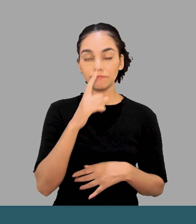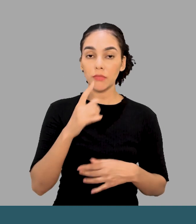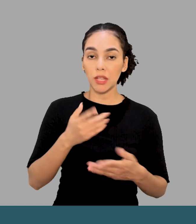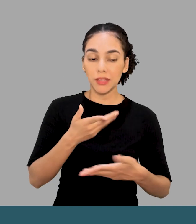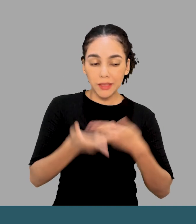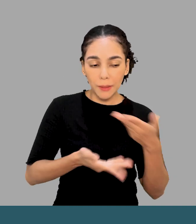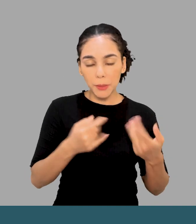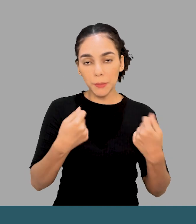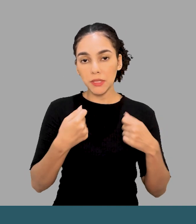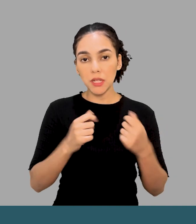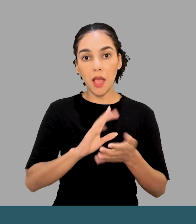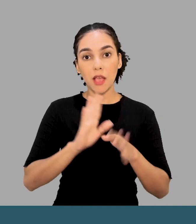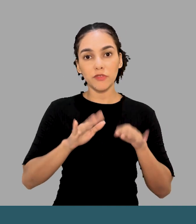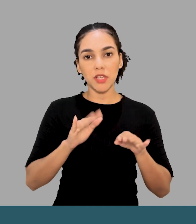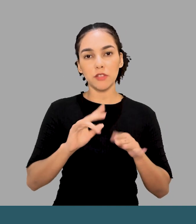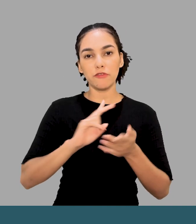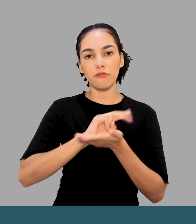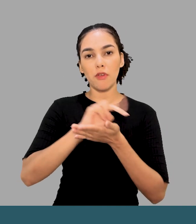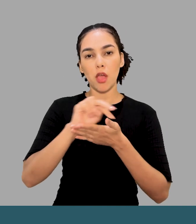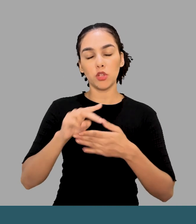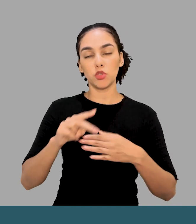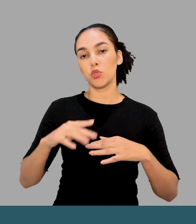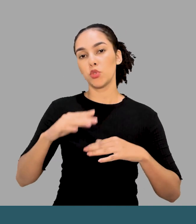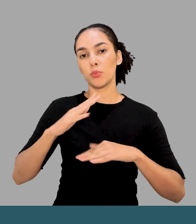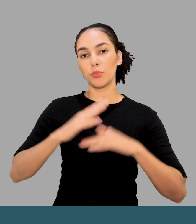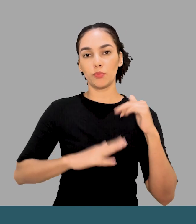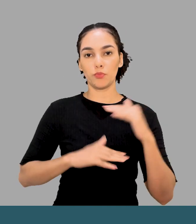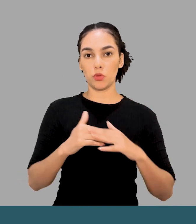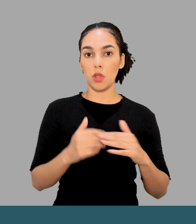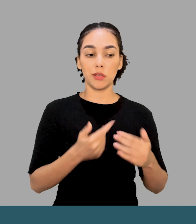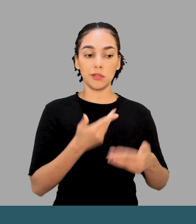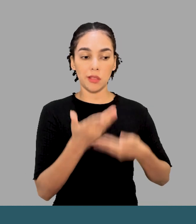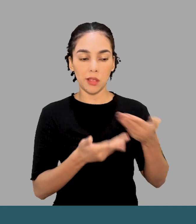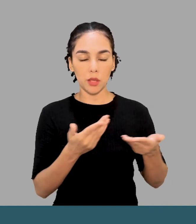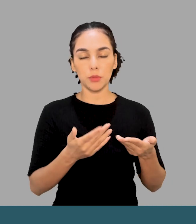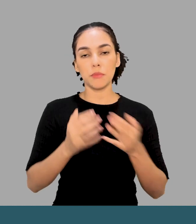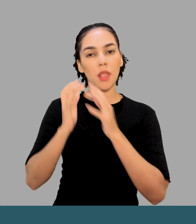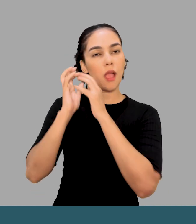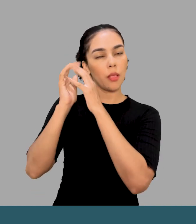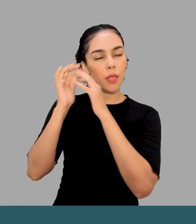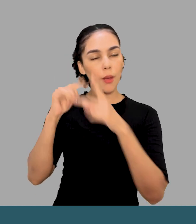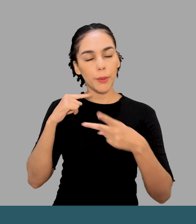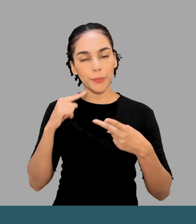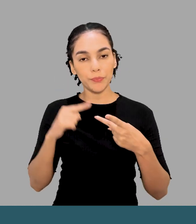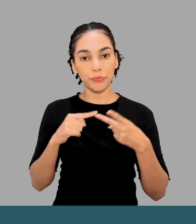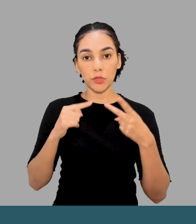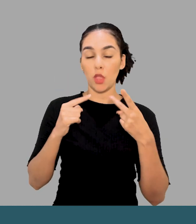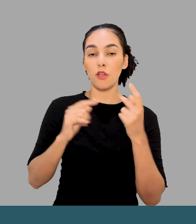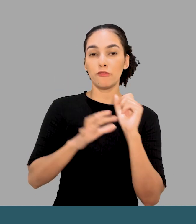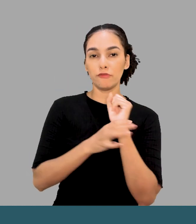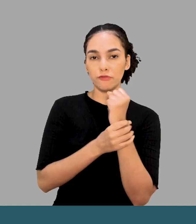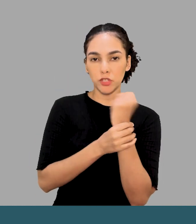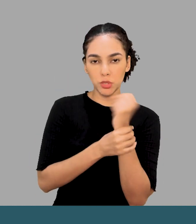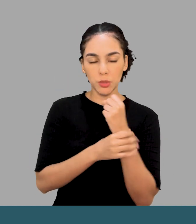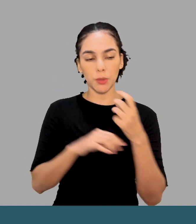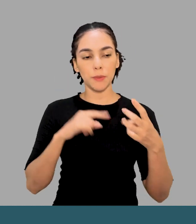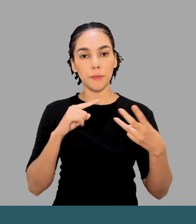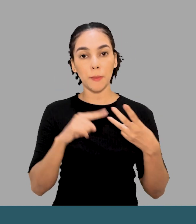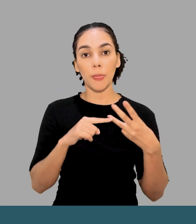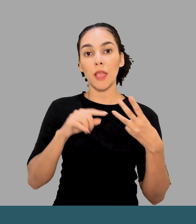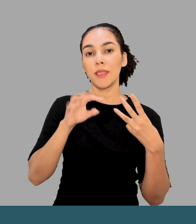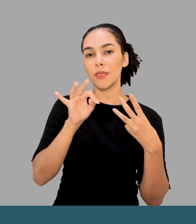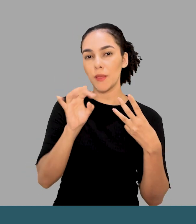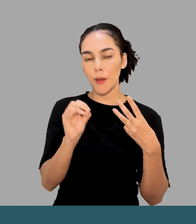uma equipe multidisciplinar, que envolvem neurologistas, fisioterapeutas, terapeutas ocupacionais e